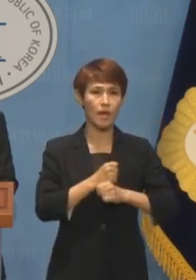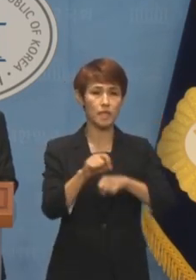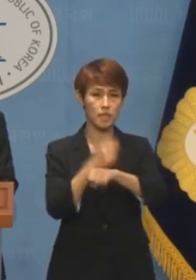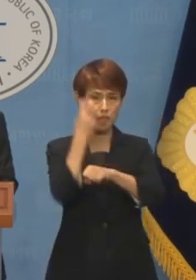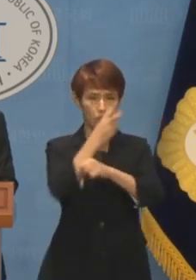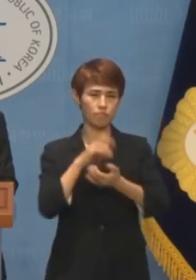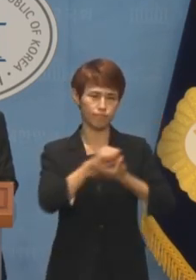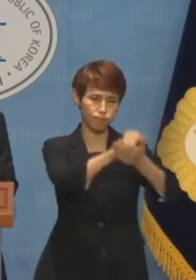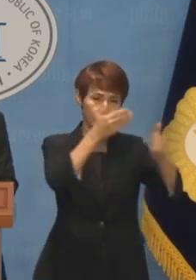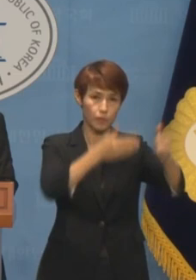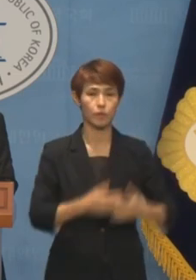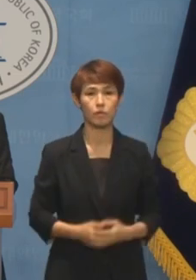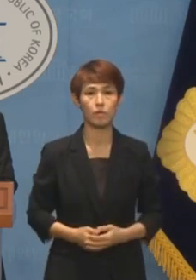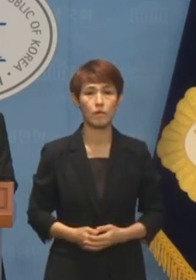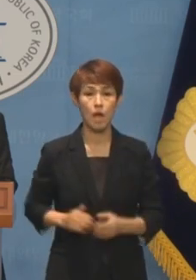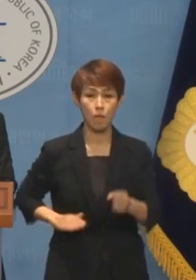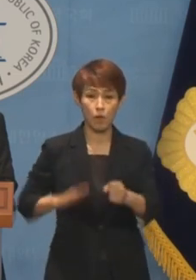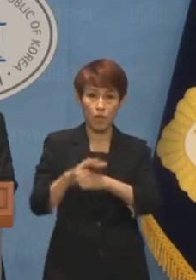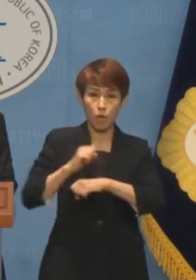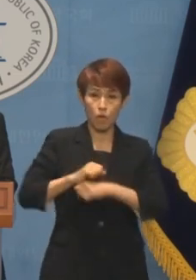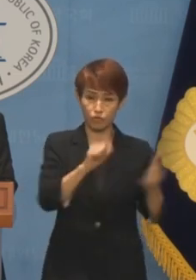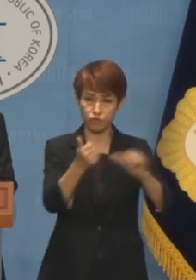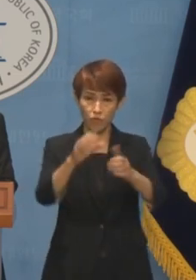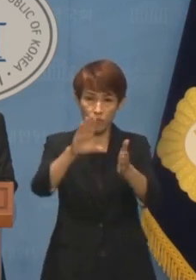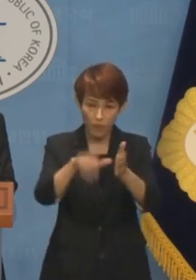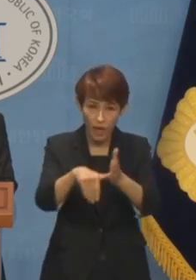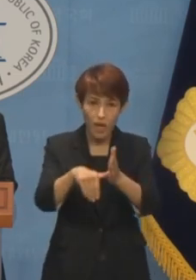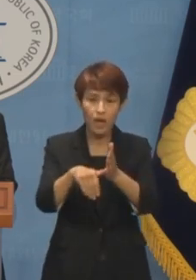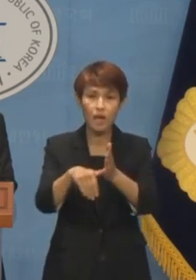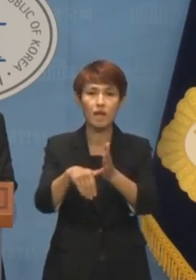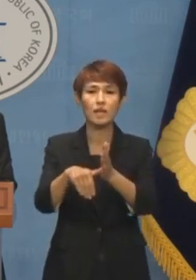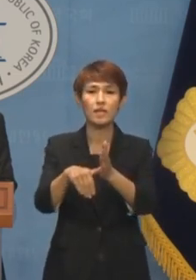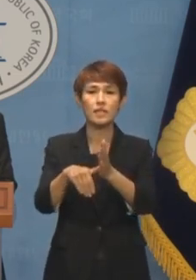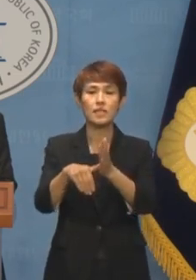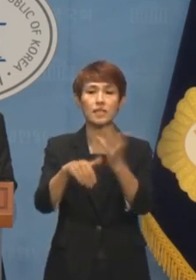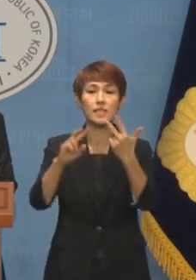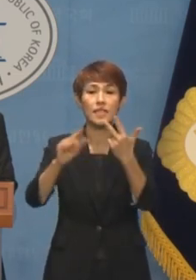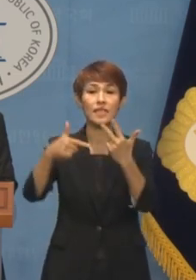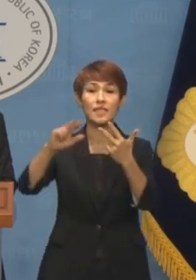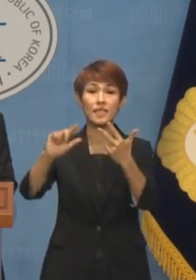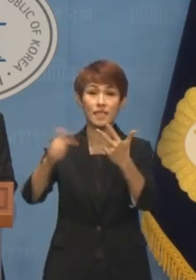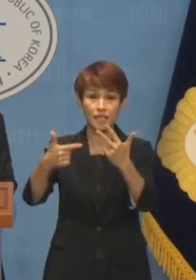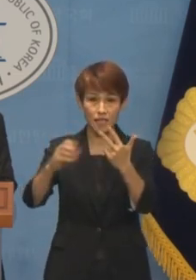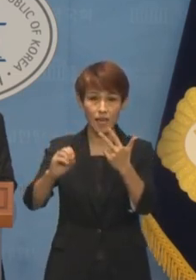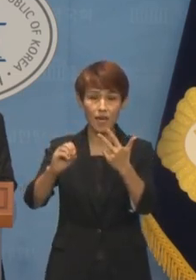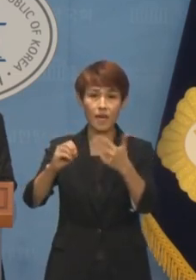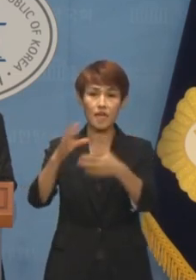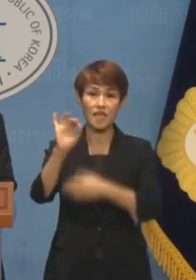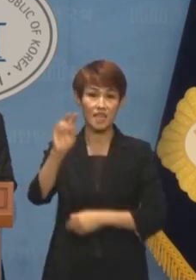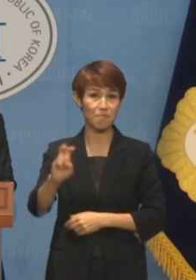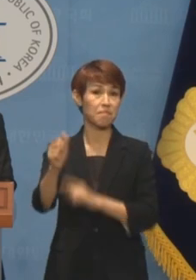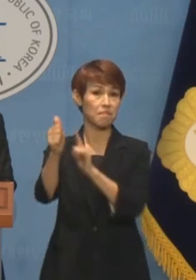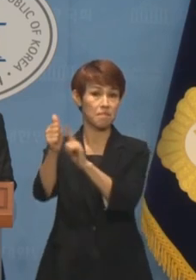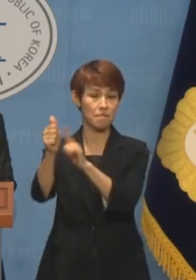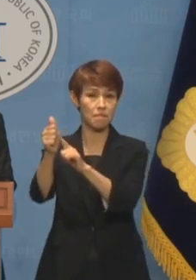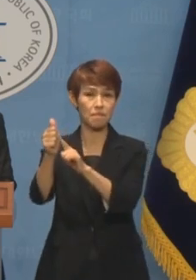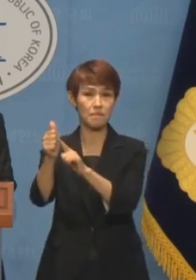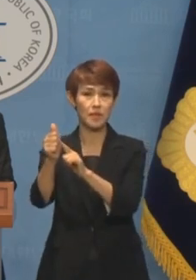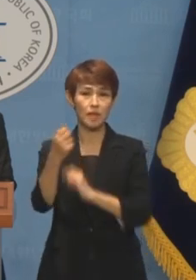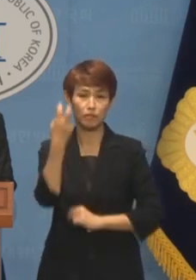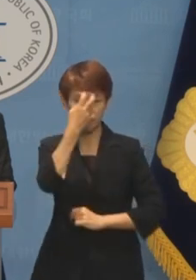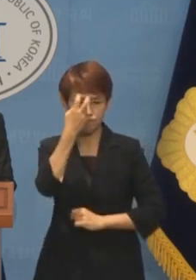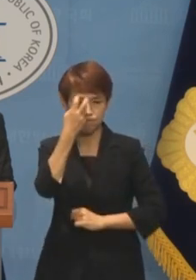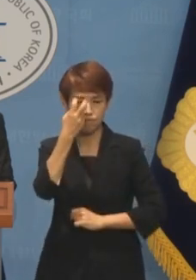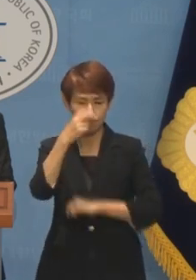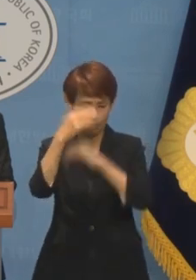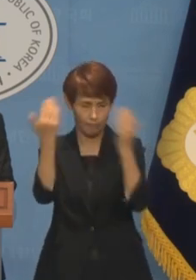해병대원 사망사건 당시 현장에 투입되었던 해병대 1사단 7여단장이 임성근 전 사단장이 수색작업